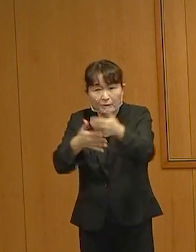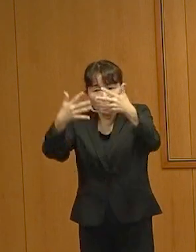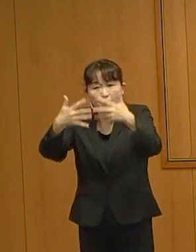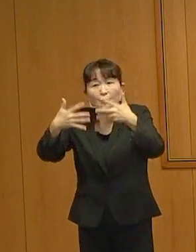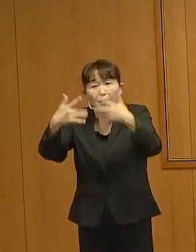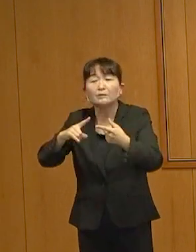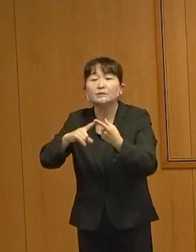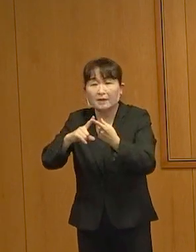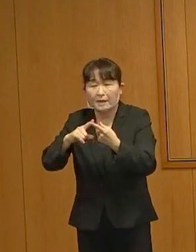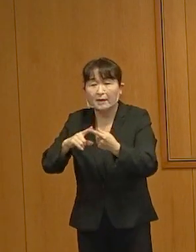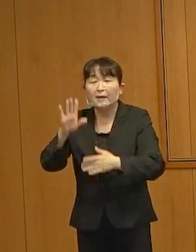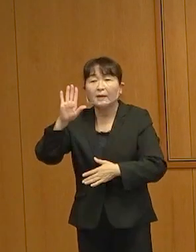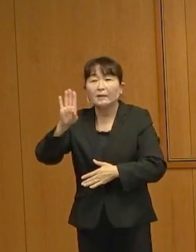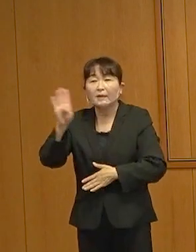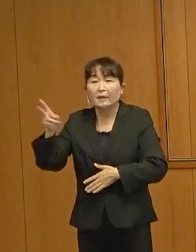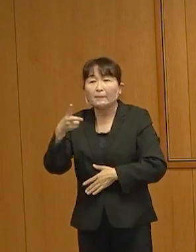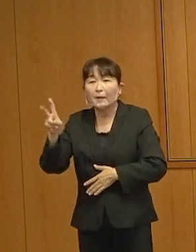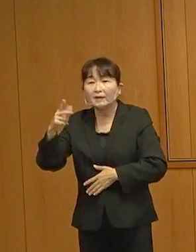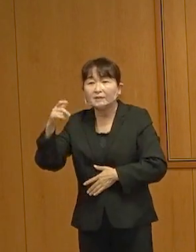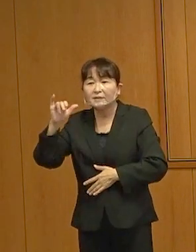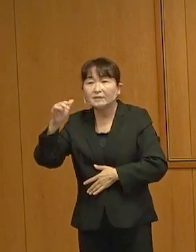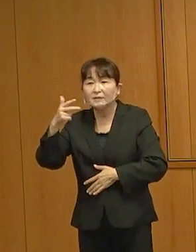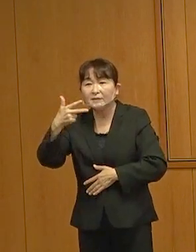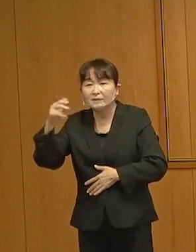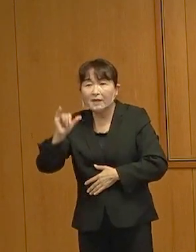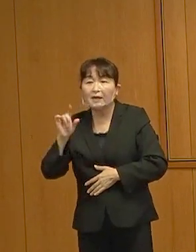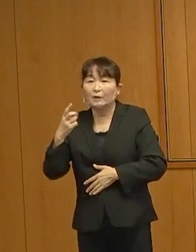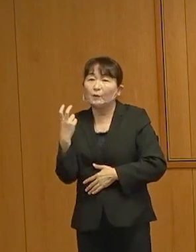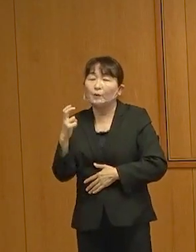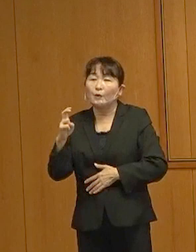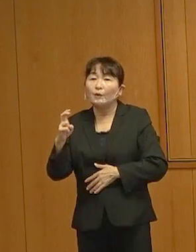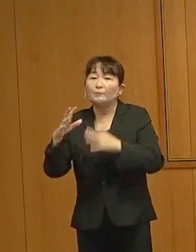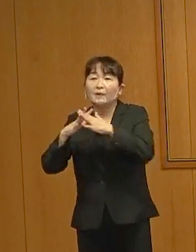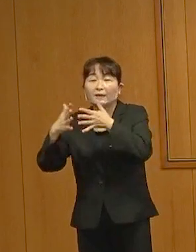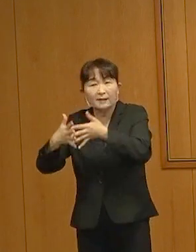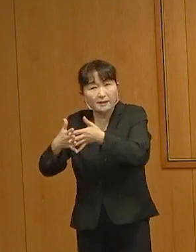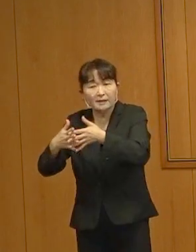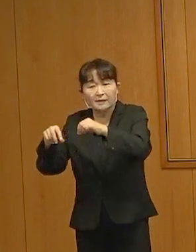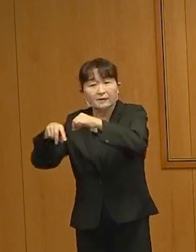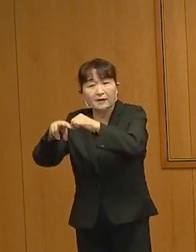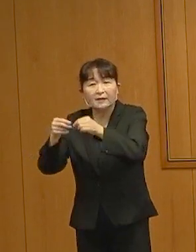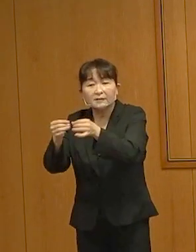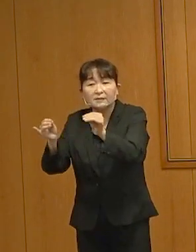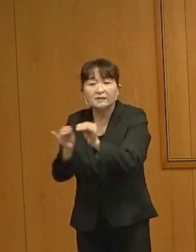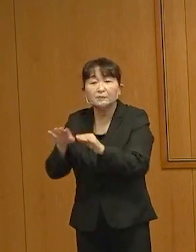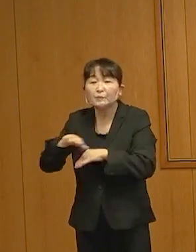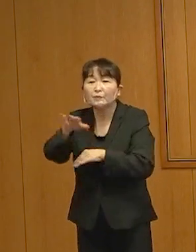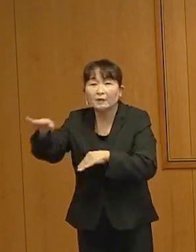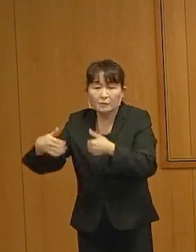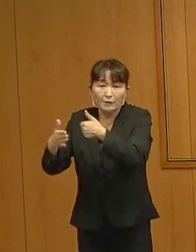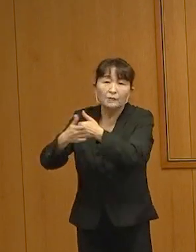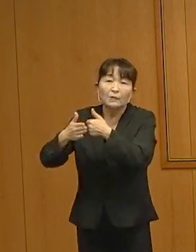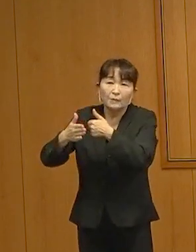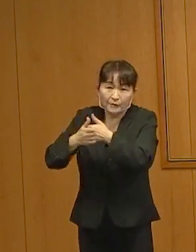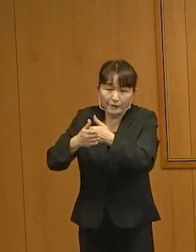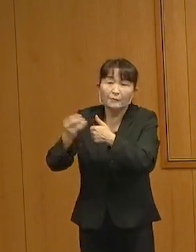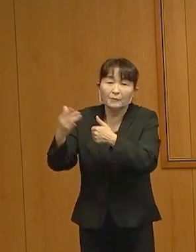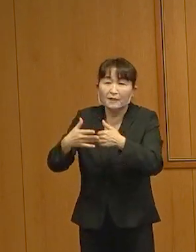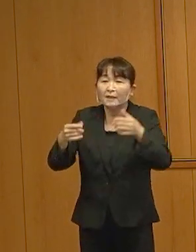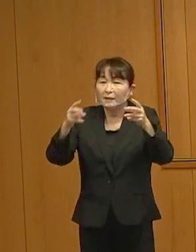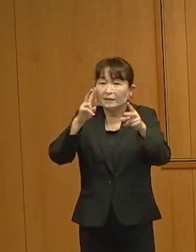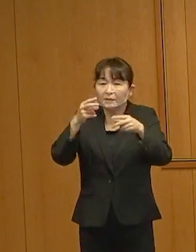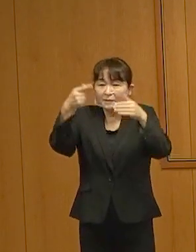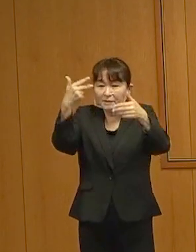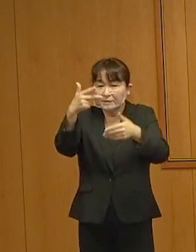宮崎の選手にご協力をいただいたスポーツ選手戦編、市内の企業にお勤めの若い世